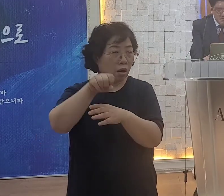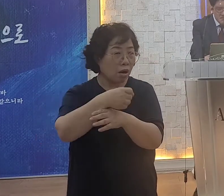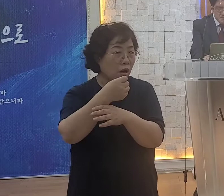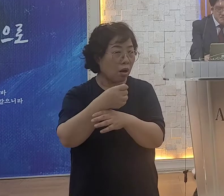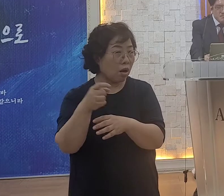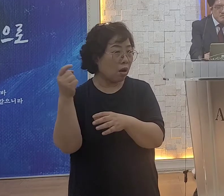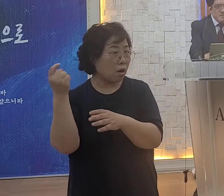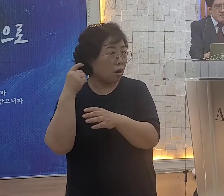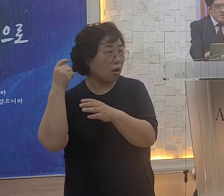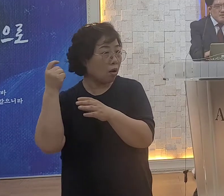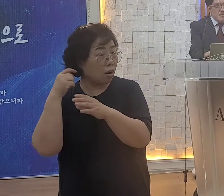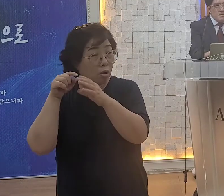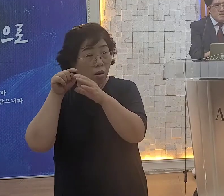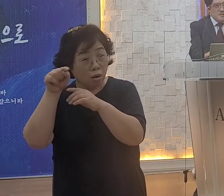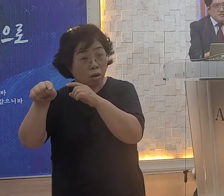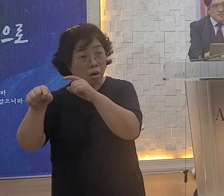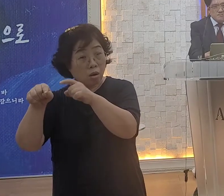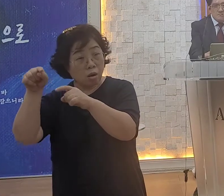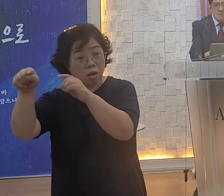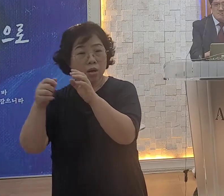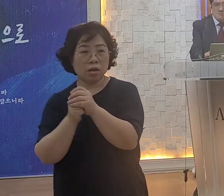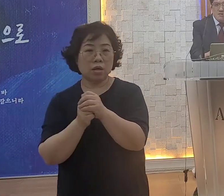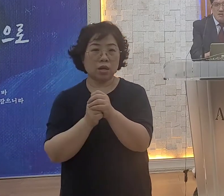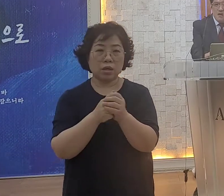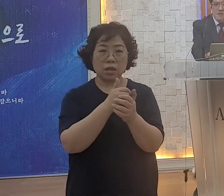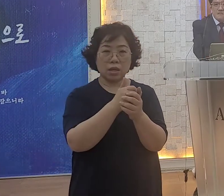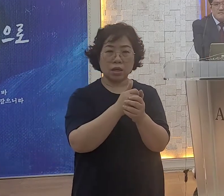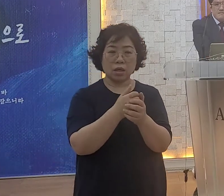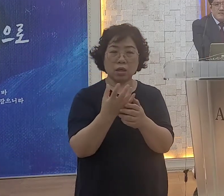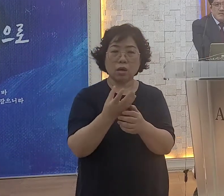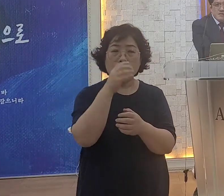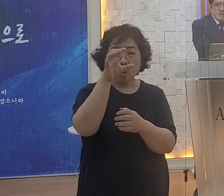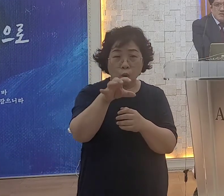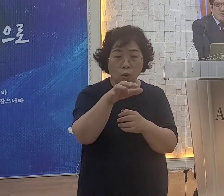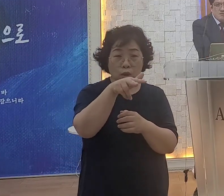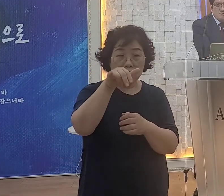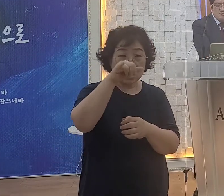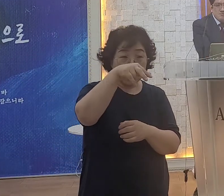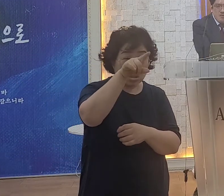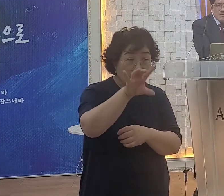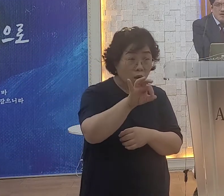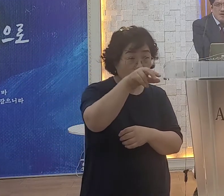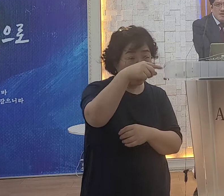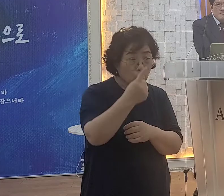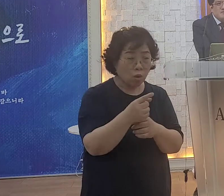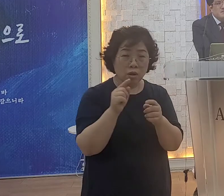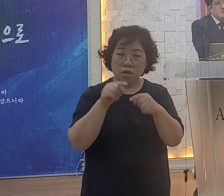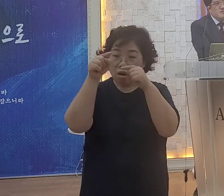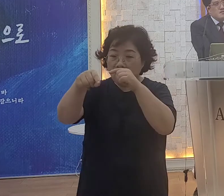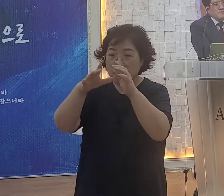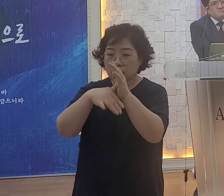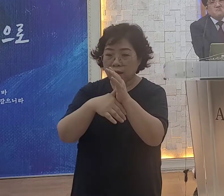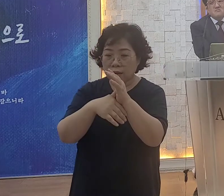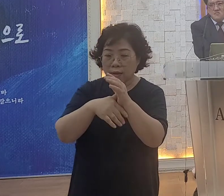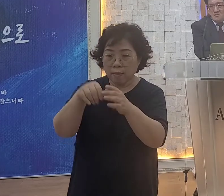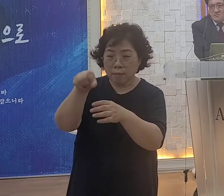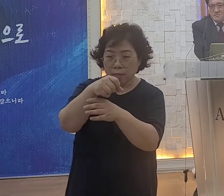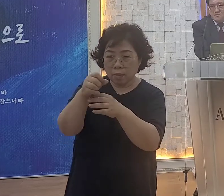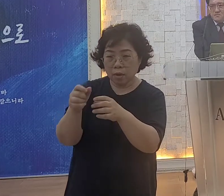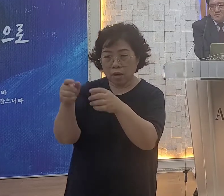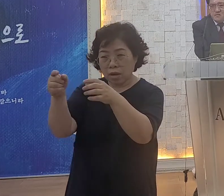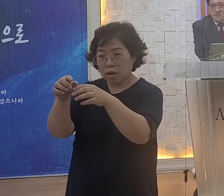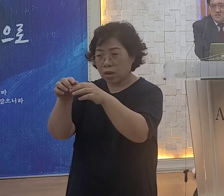위에 있는 그 속죄소 위에다가 이 양의 피를